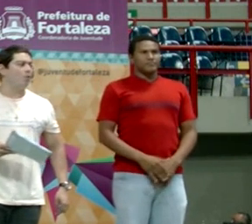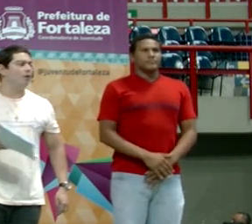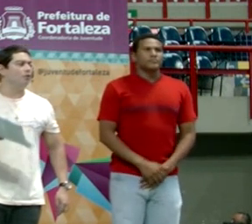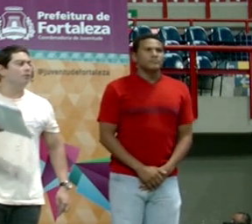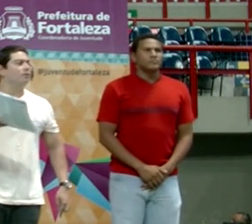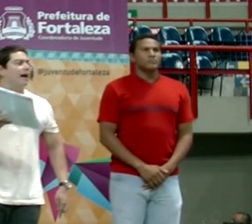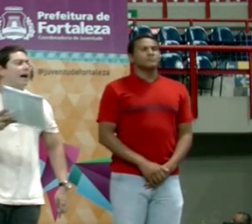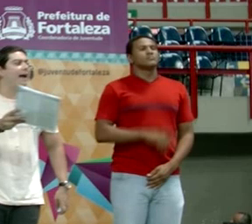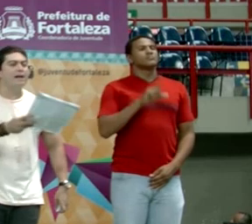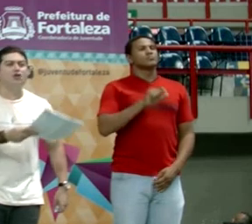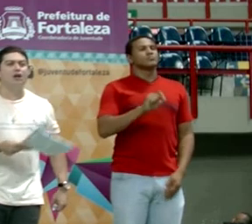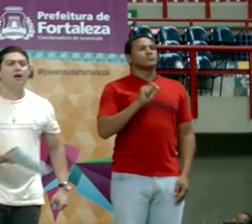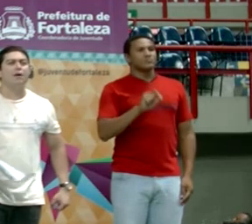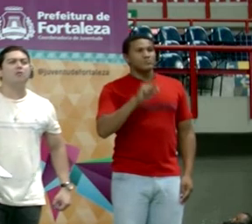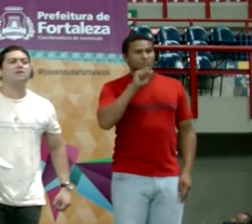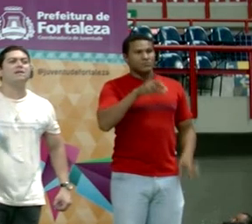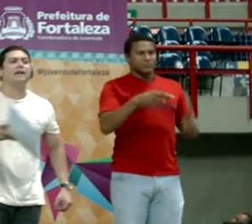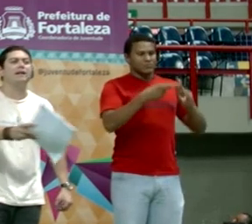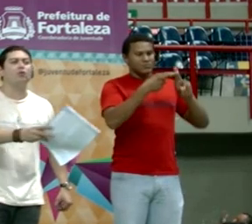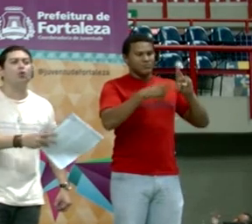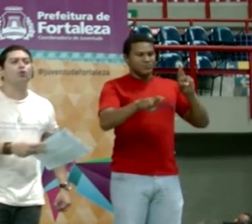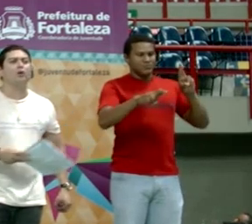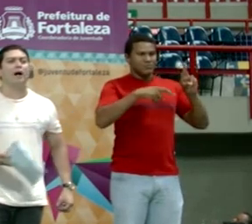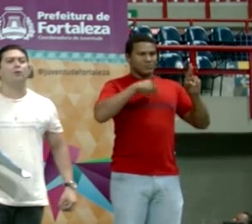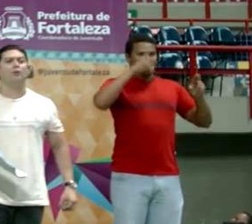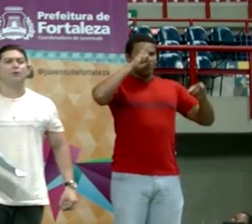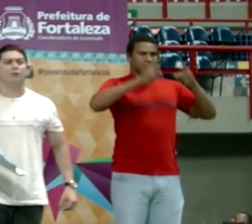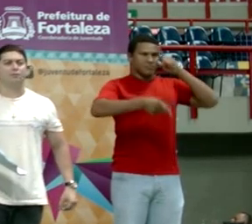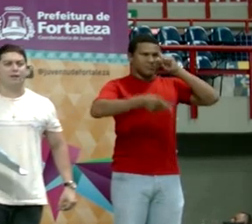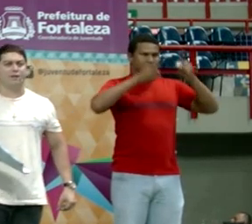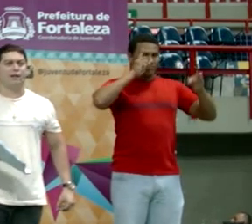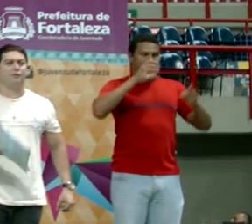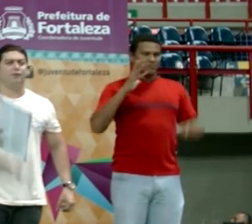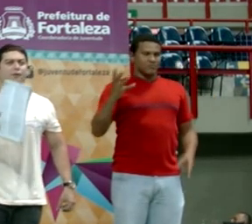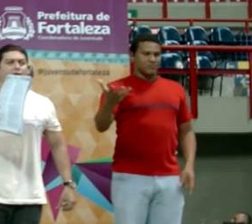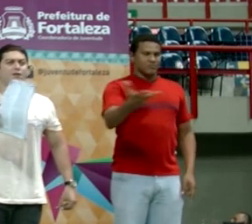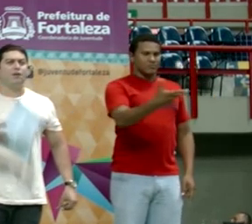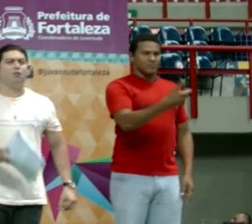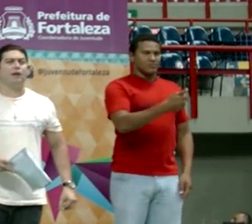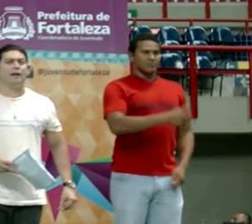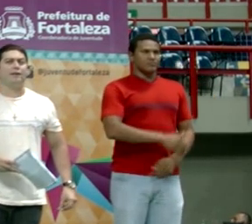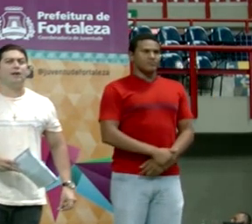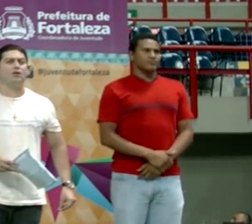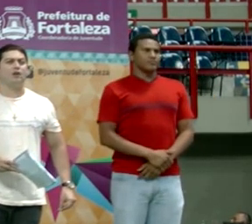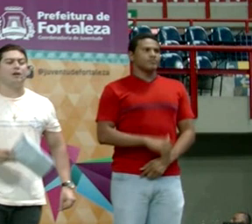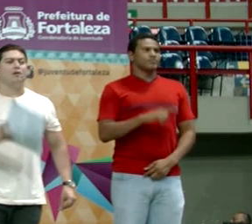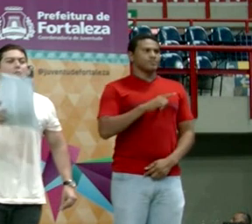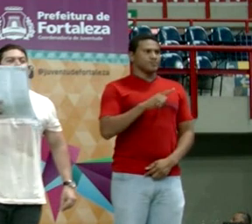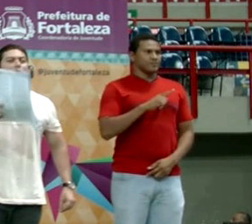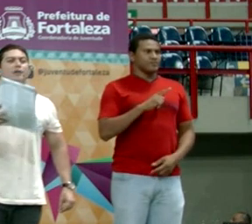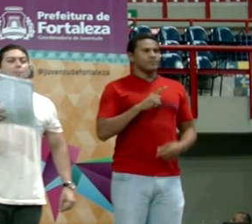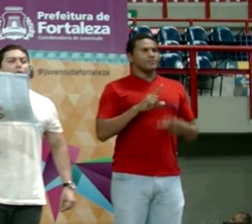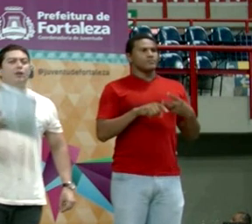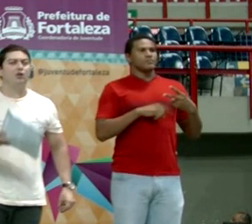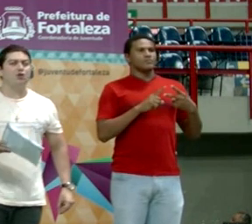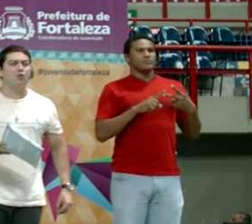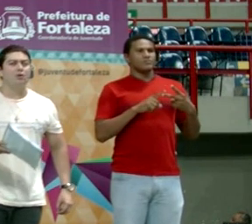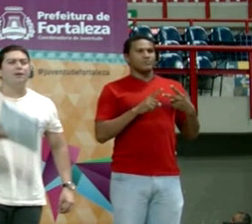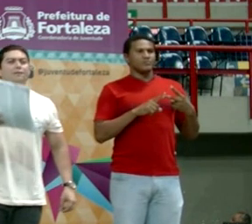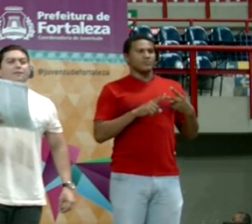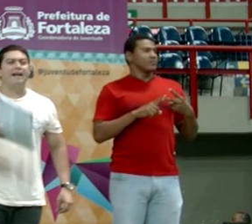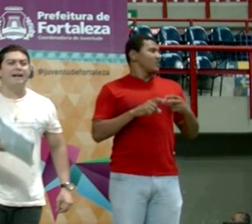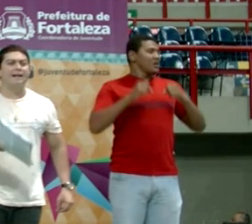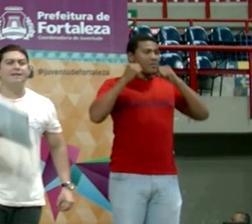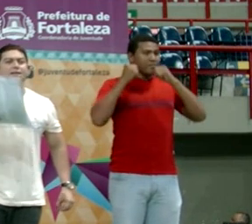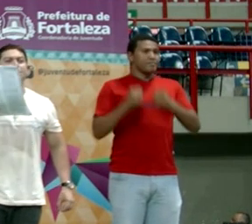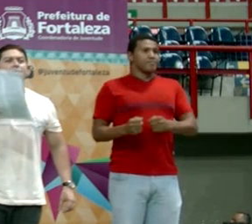teocêntrica, que é quando a religião é o centro cultural. Tá certo? Segunda característica: poder